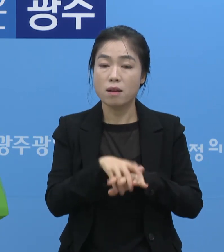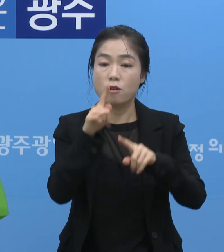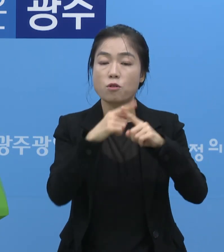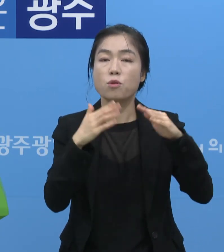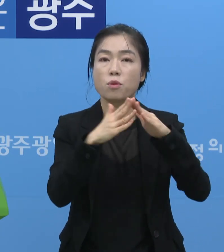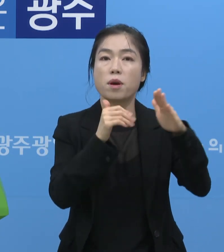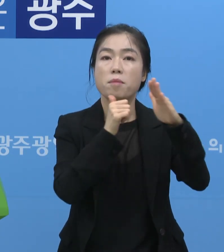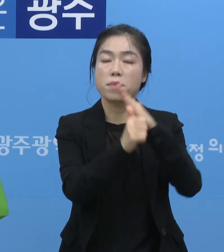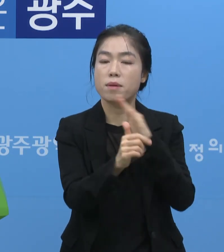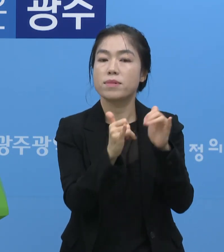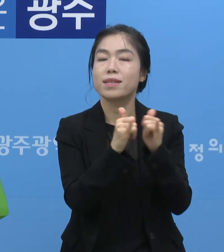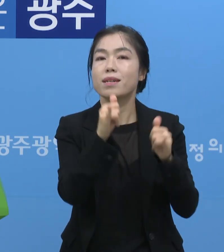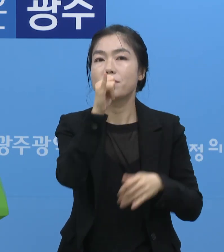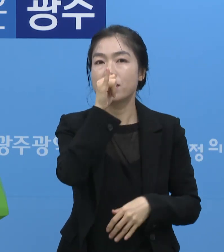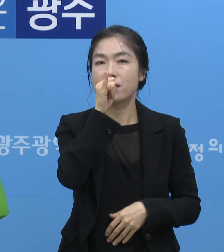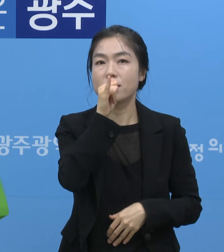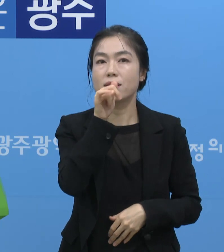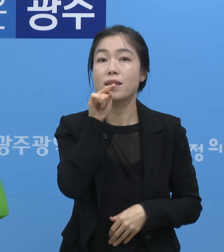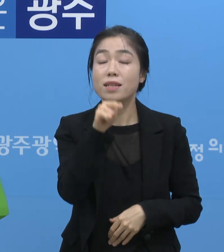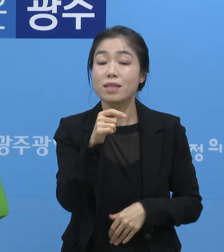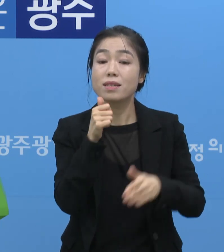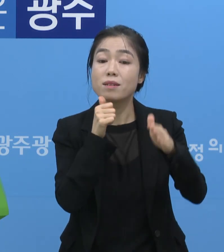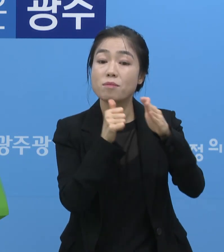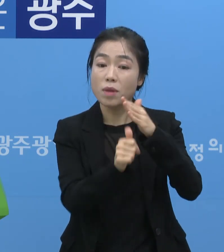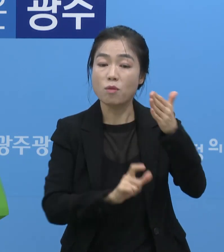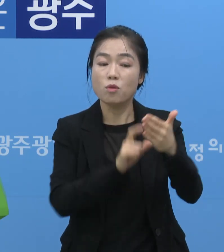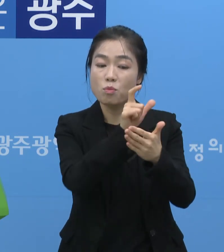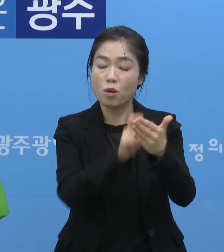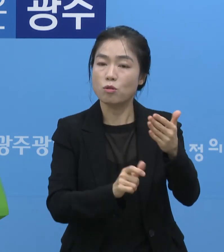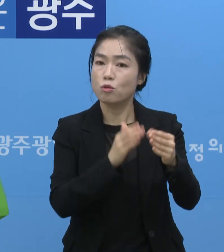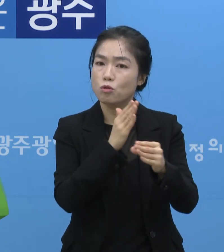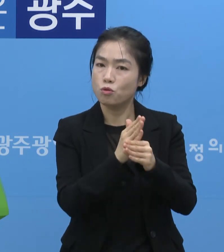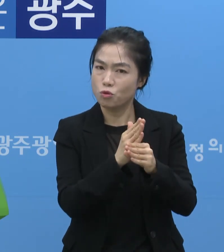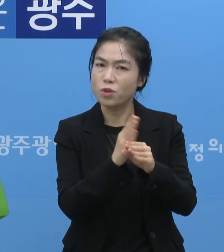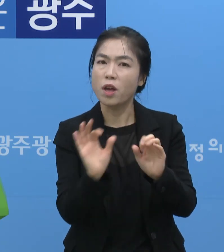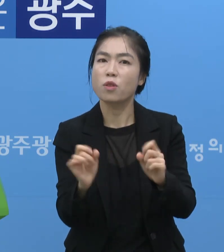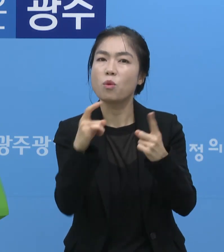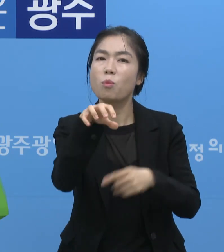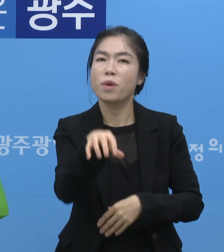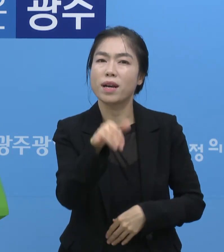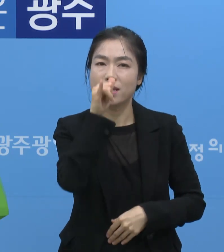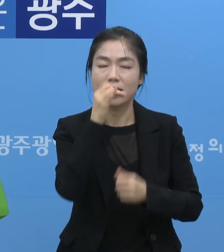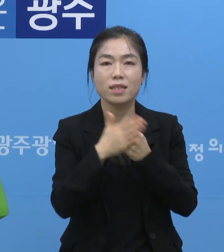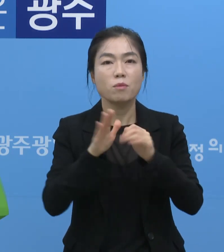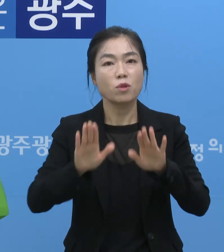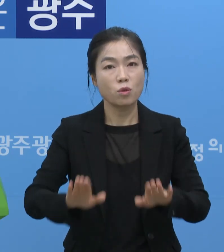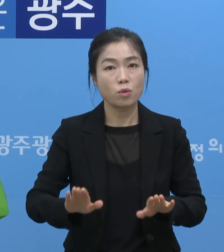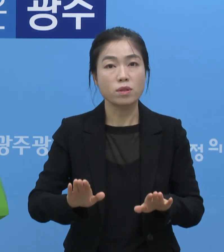교회를 방문하는 사람이 있었는데 그 방문한 명단 중에서도 겹쳐 있었습니다.